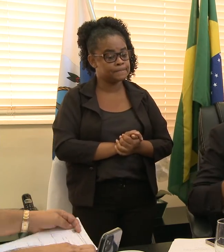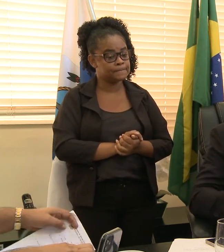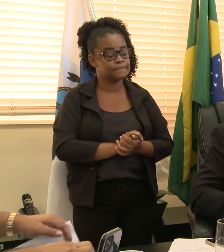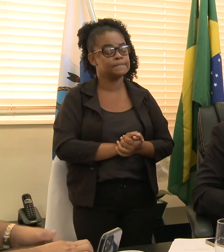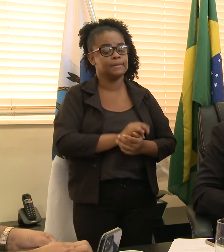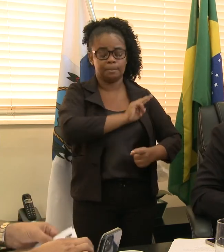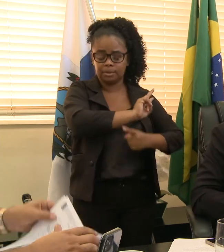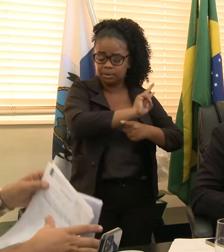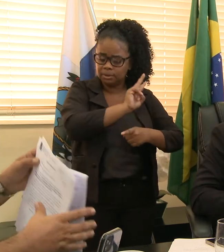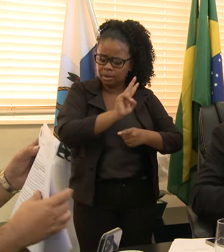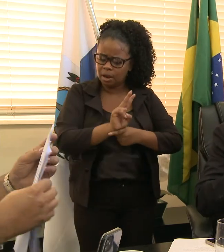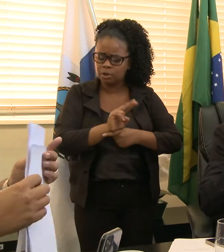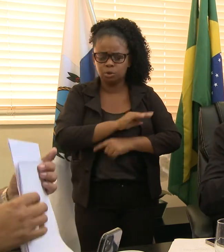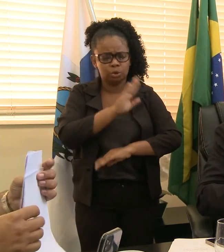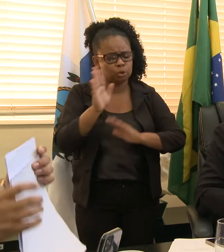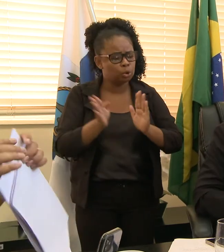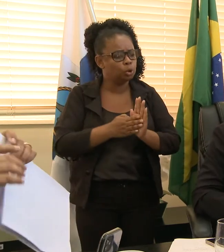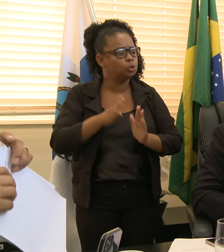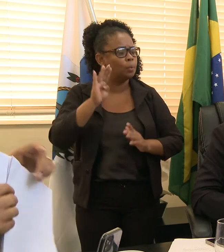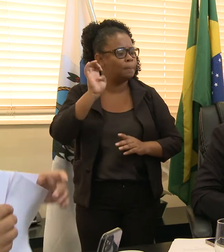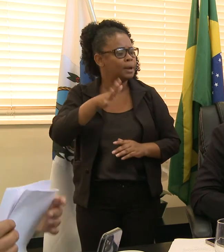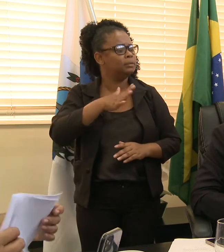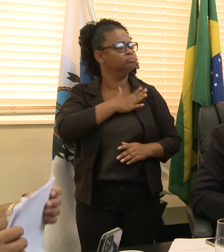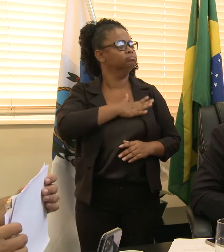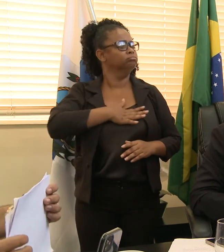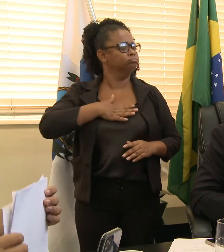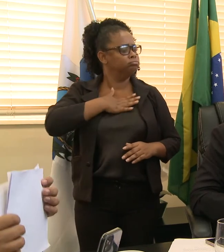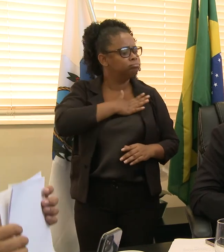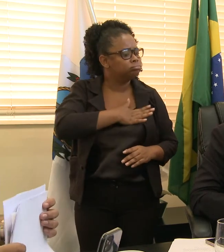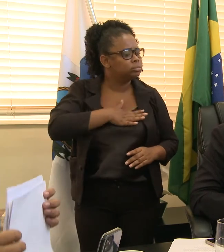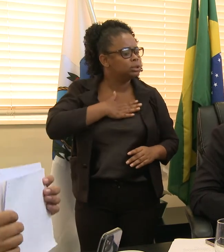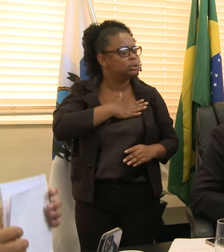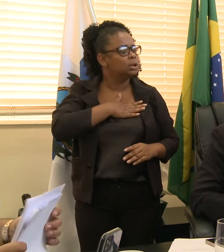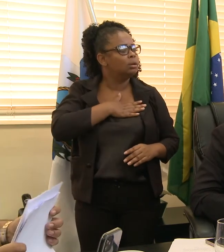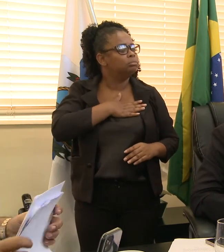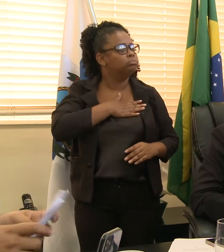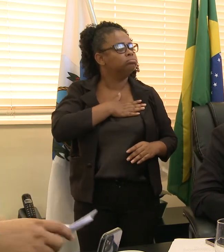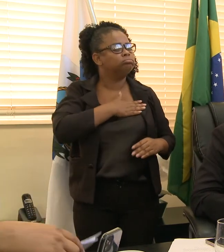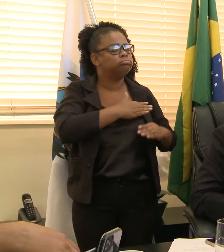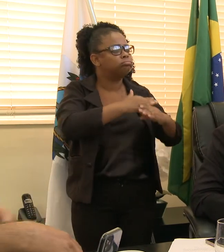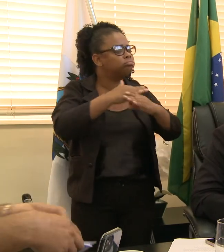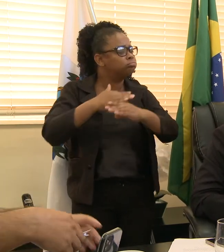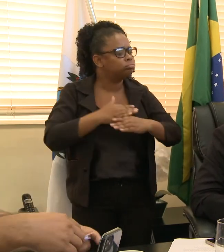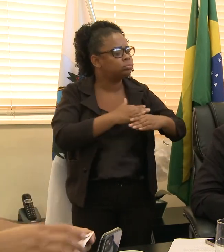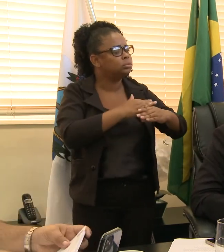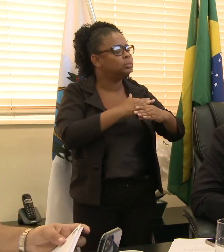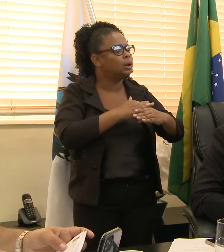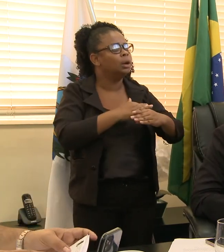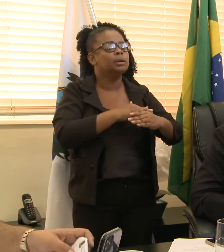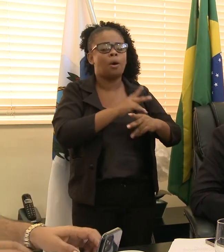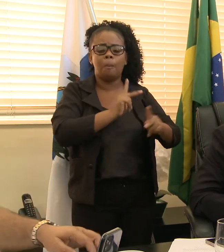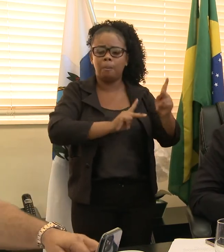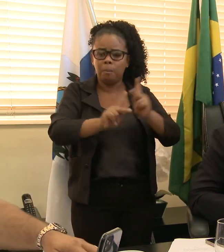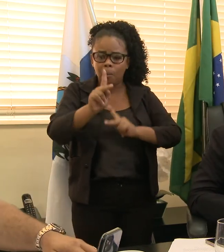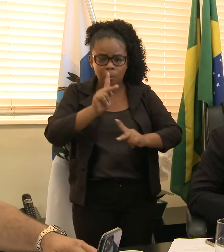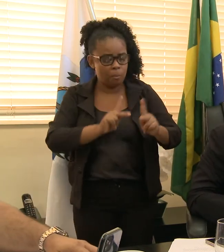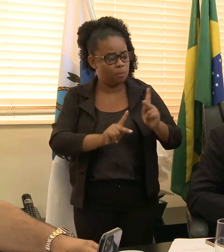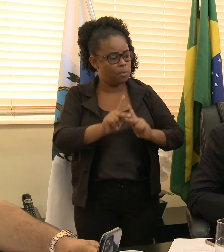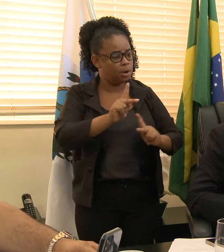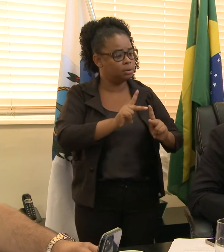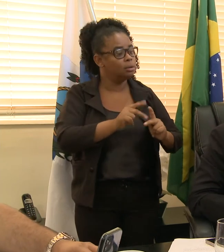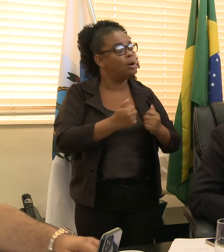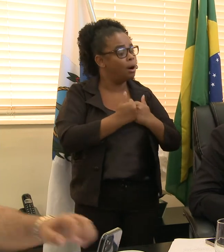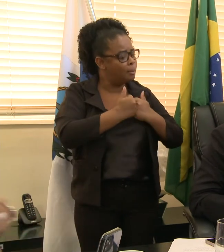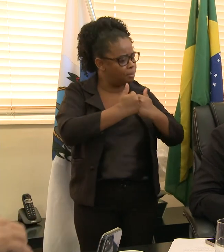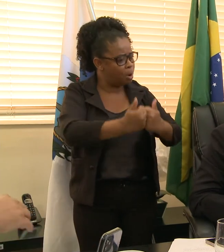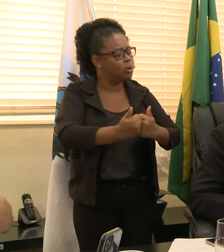o bem comum, que é a nossa, que são os nossos munícipes, contarão com um apoio irrestrito, não só